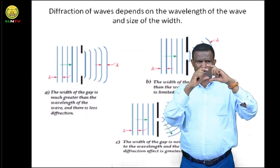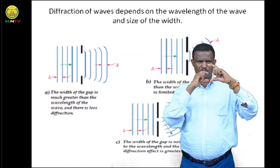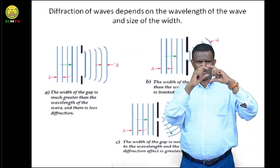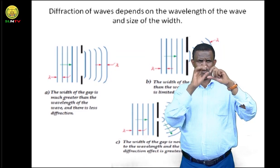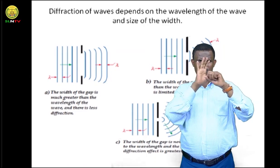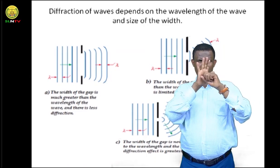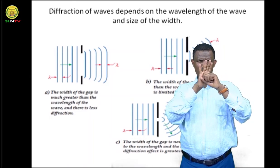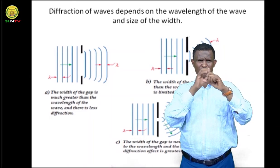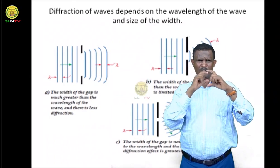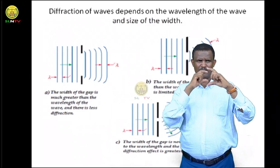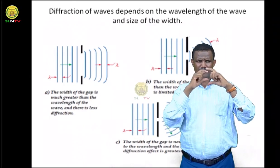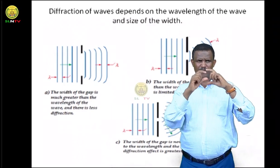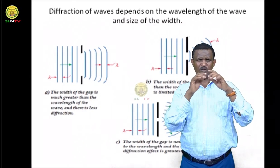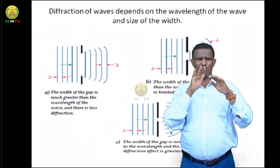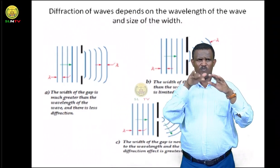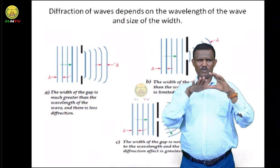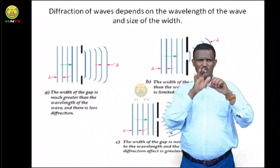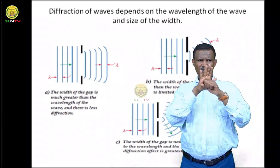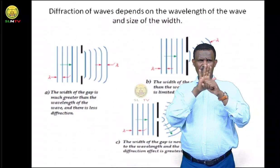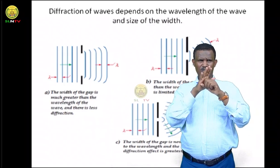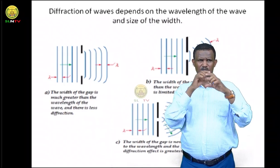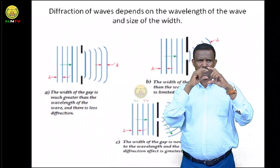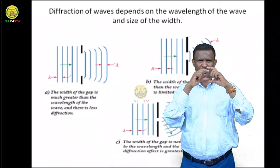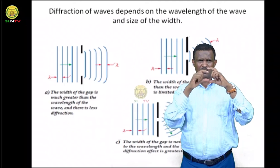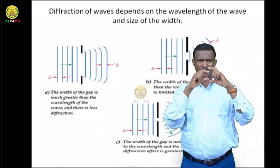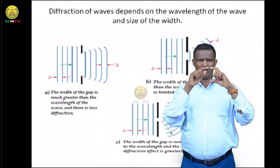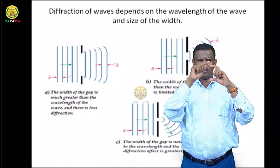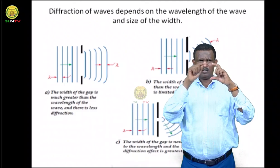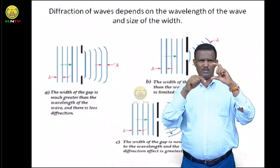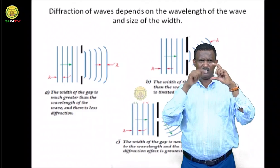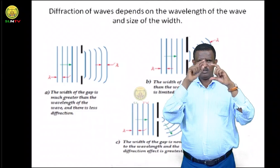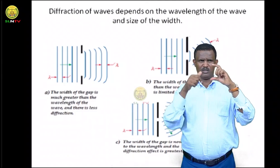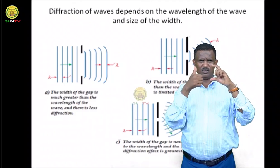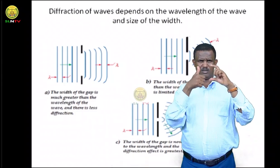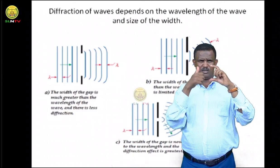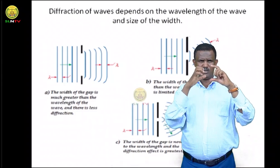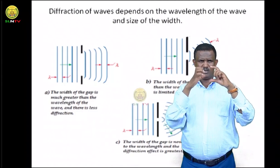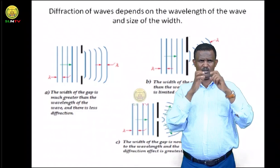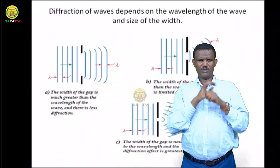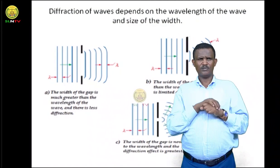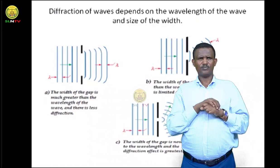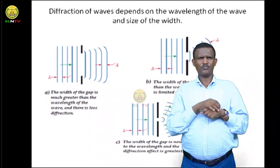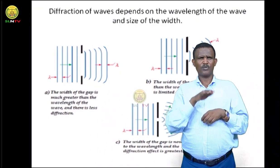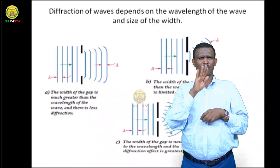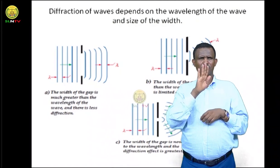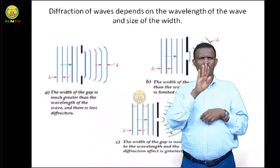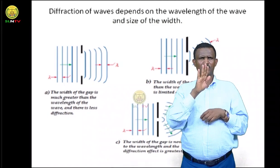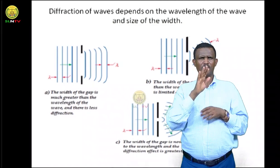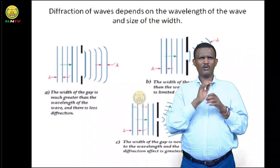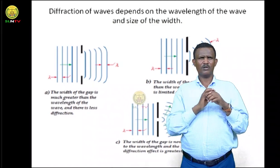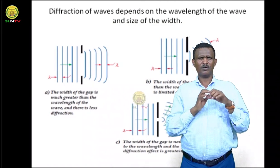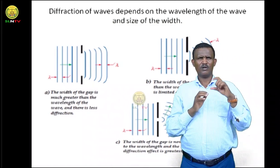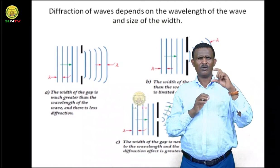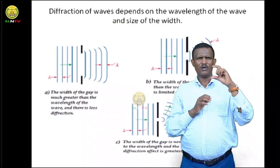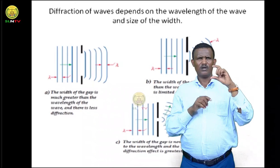badan yahay wavelength-ka wave-kaagu waxa uu sameynaysaa qaabka eedaas oo kale b haddii wave-ka iyo